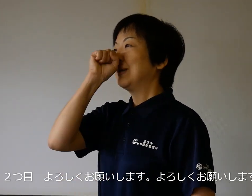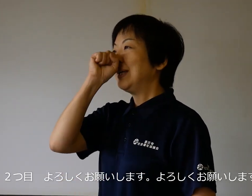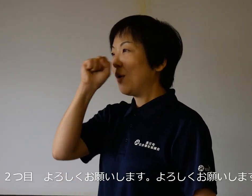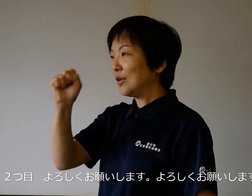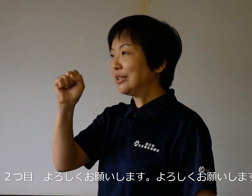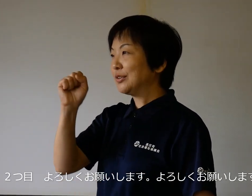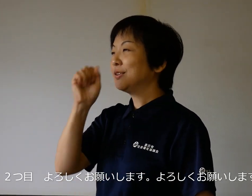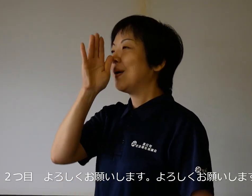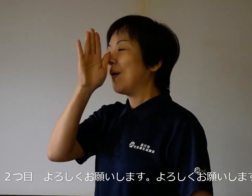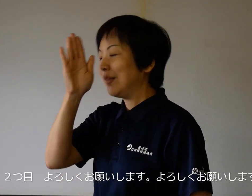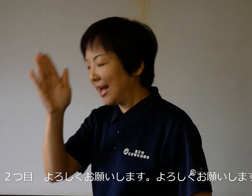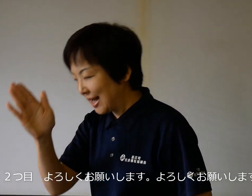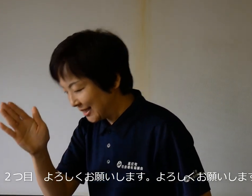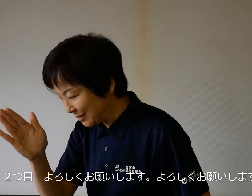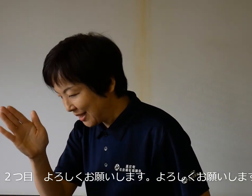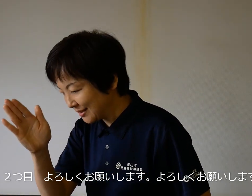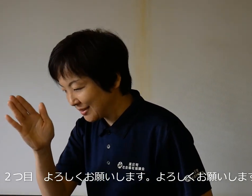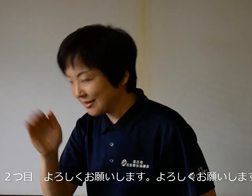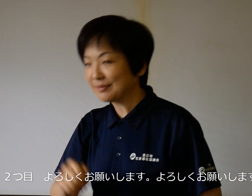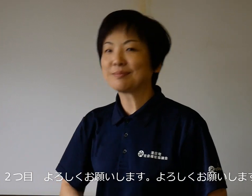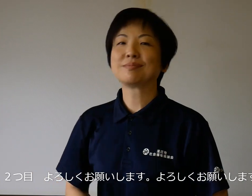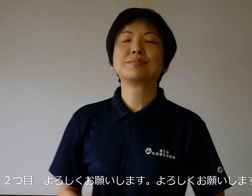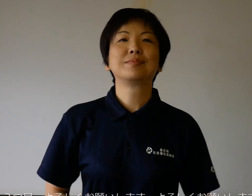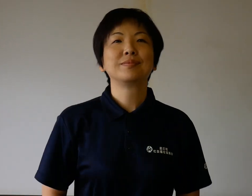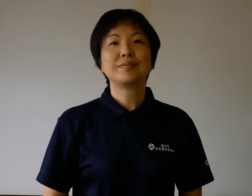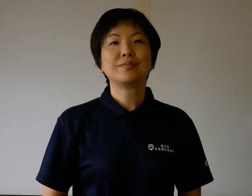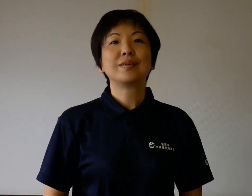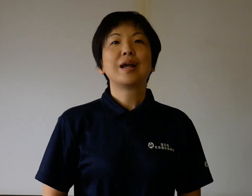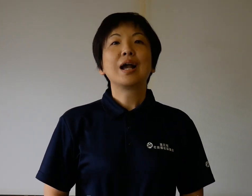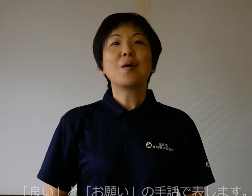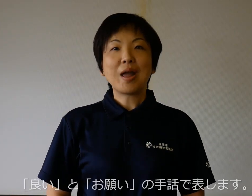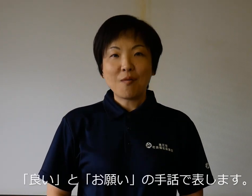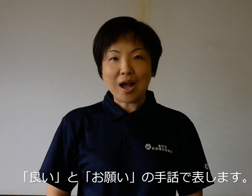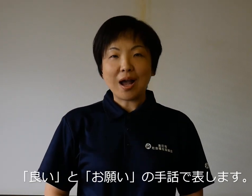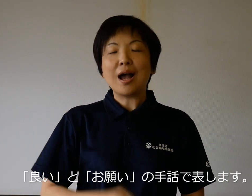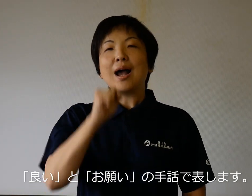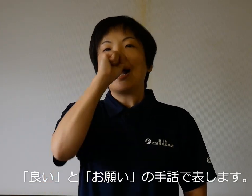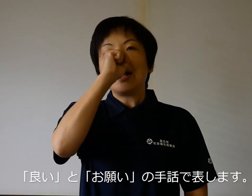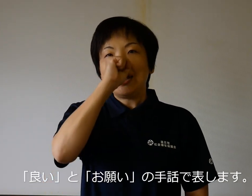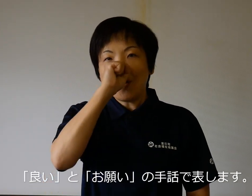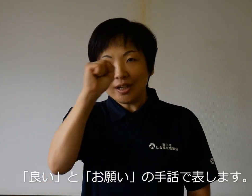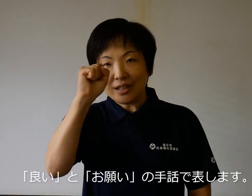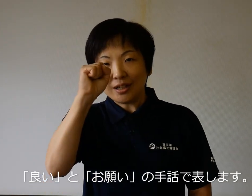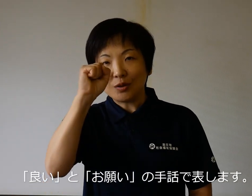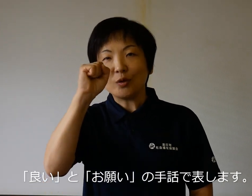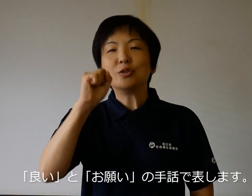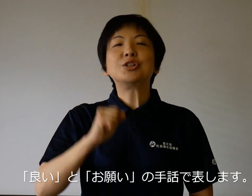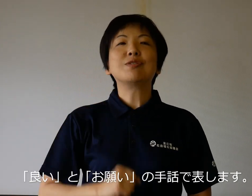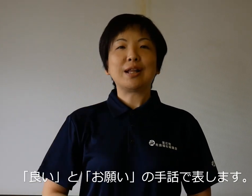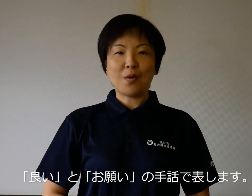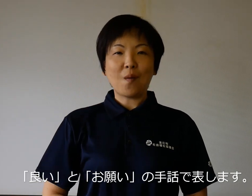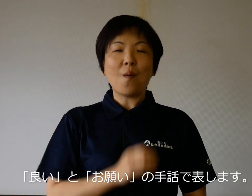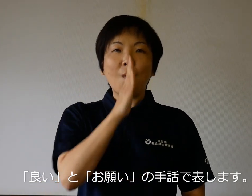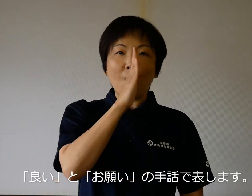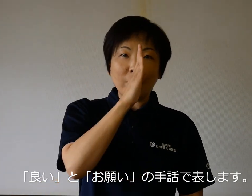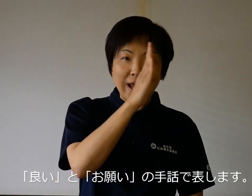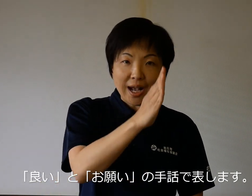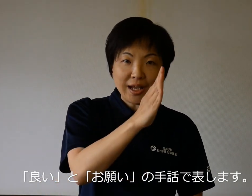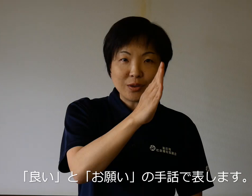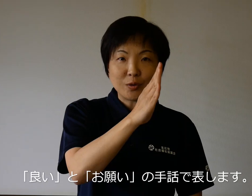よろしくお願いします。これは良いという手話とお願いという